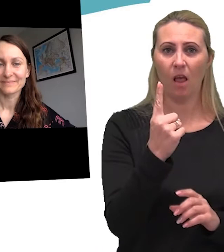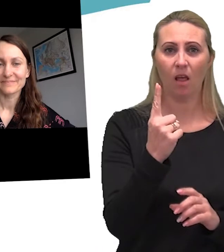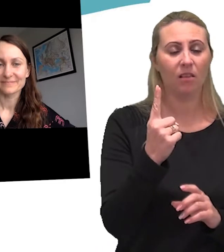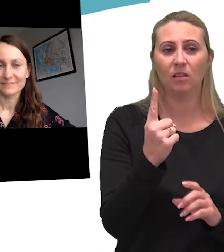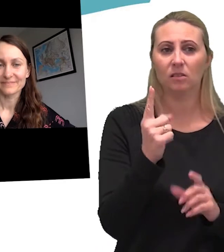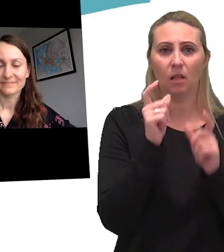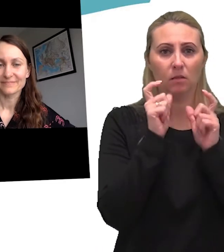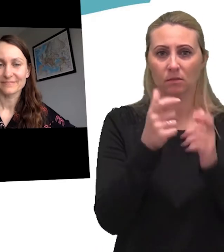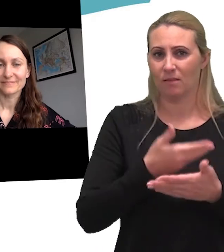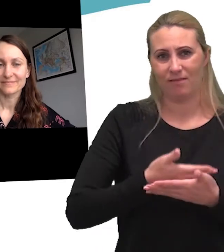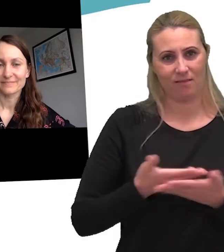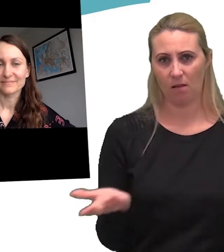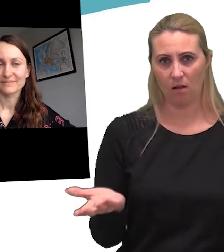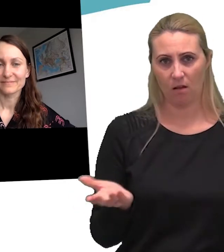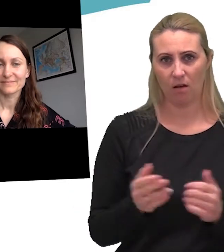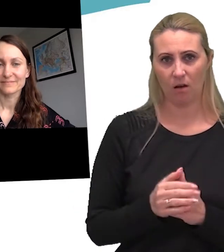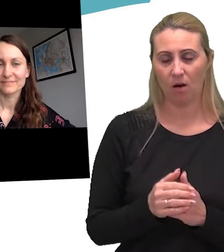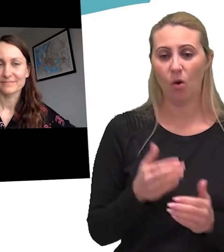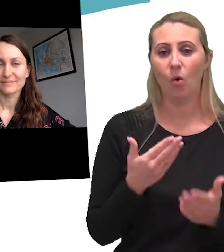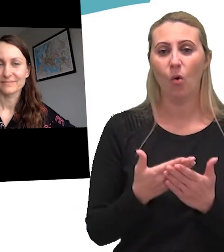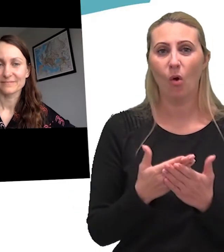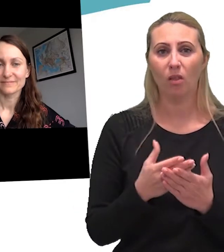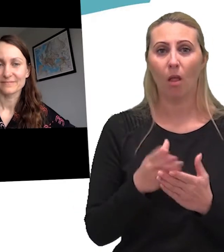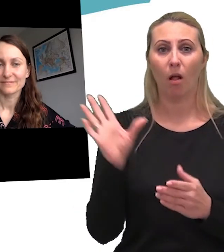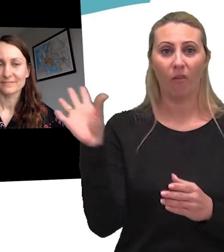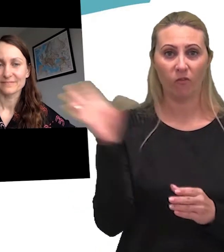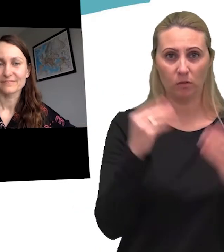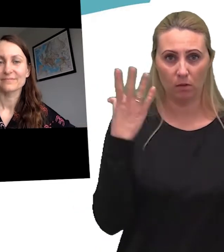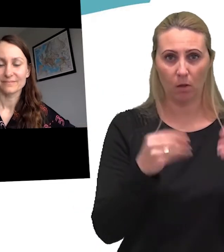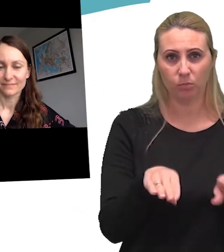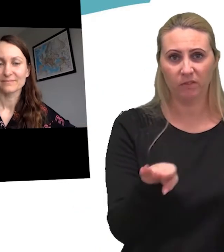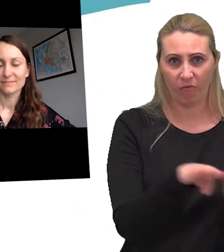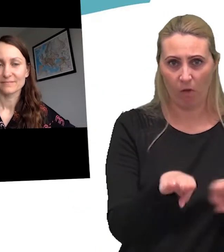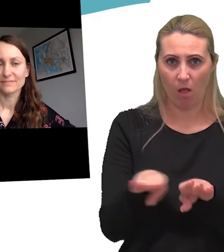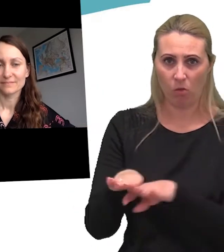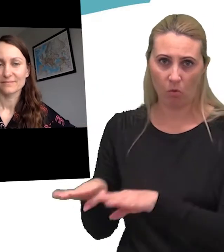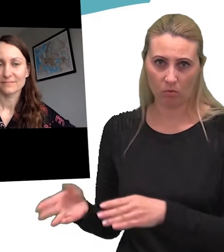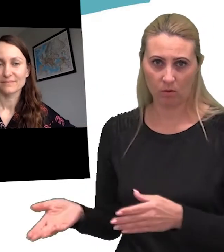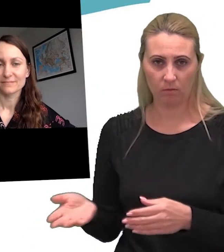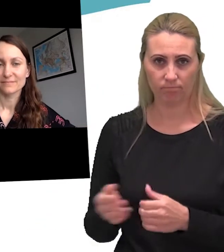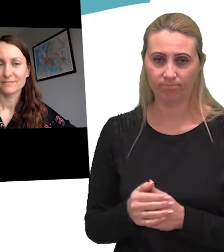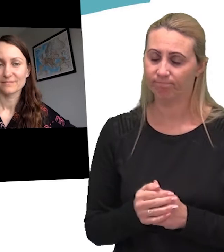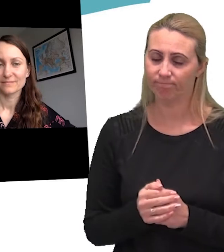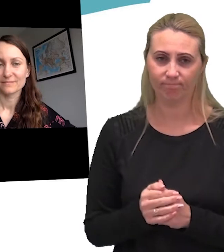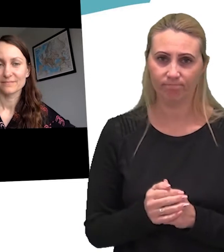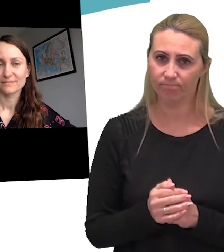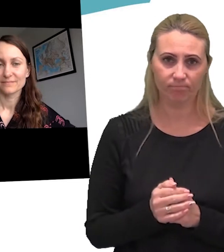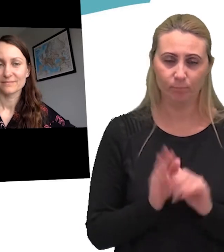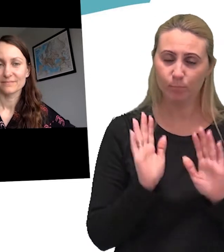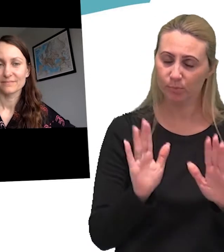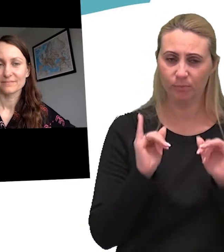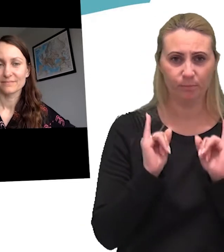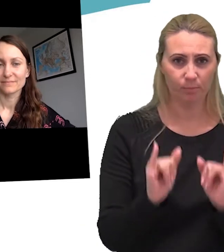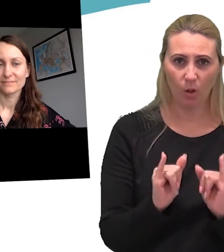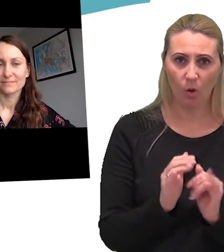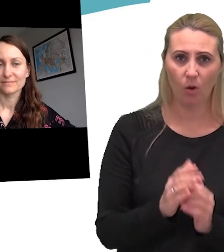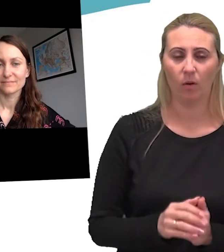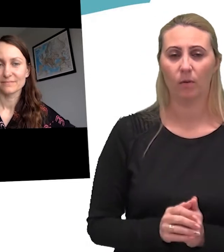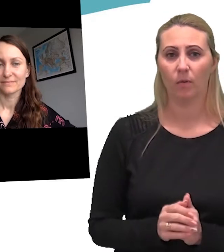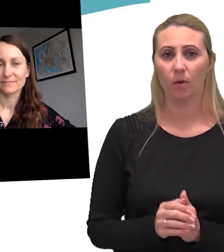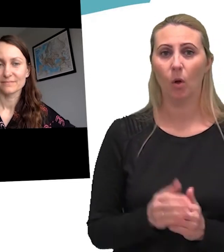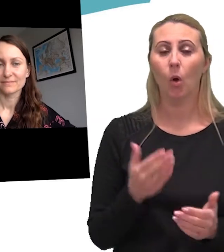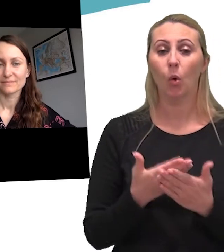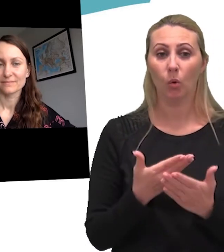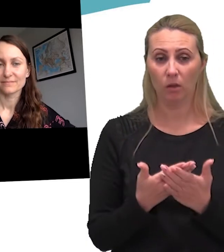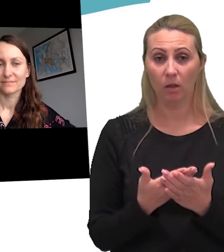ir nėra, todėl kad jeigu tos dienos bus vienodos, tai irgi yra negerai, todėl kad vienas